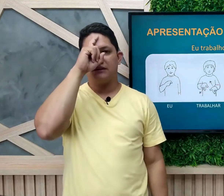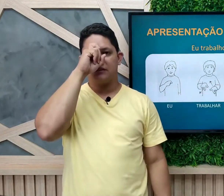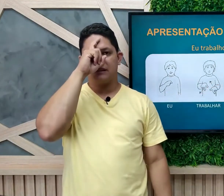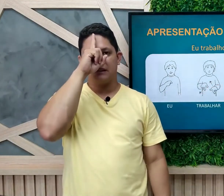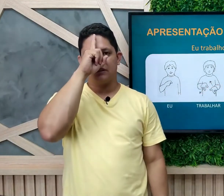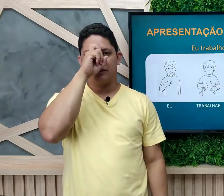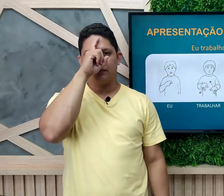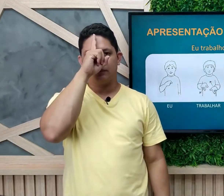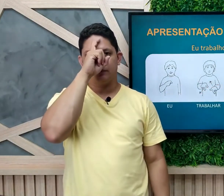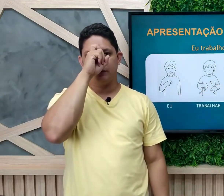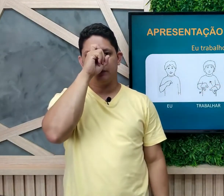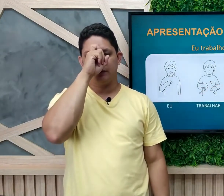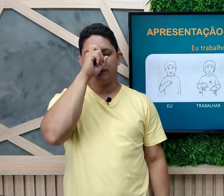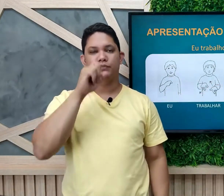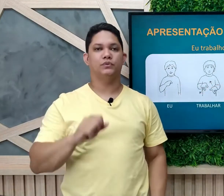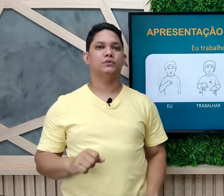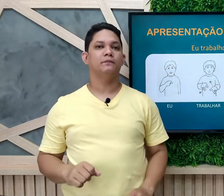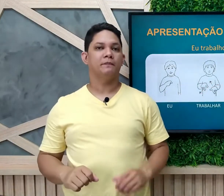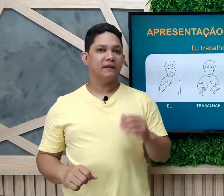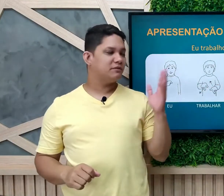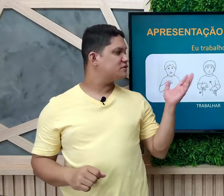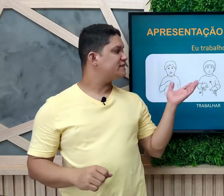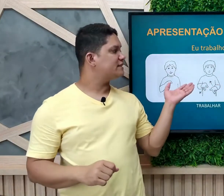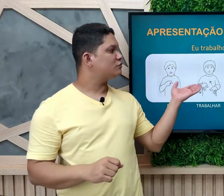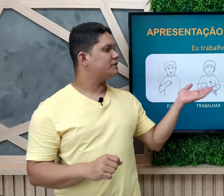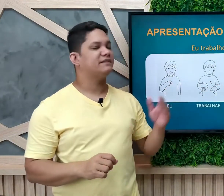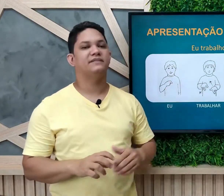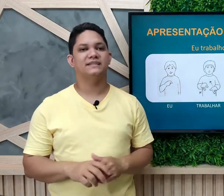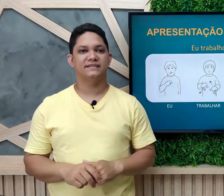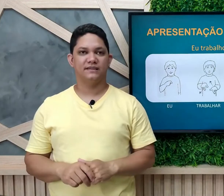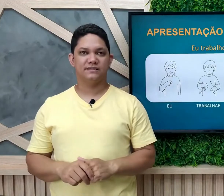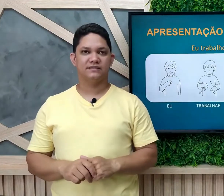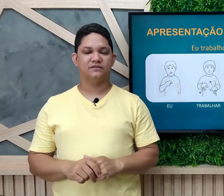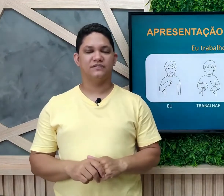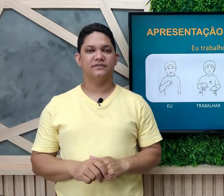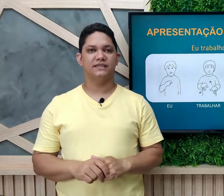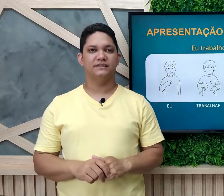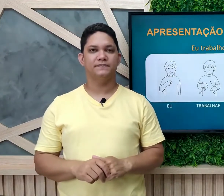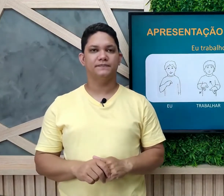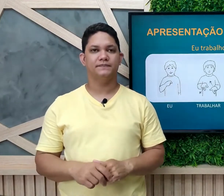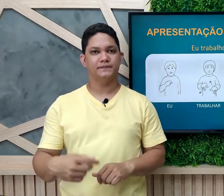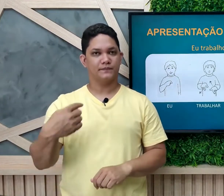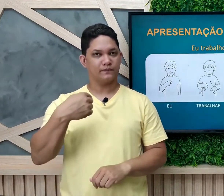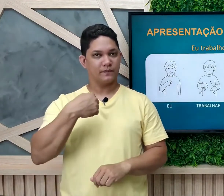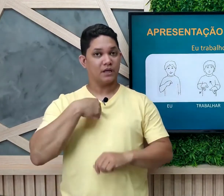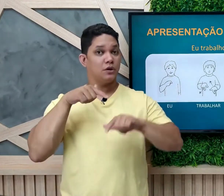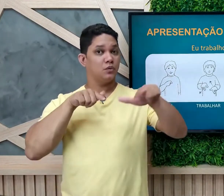nossa testa. Pronto. Vamos ver então como é que fica a sinalização da frase.